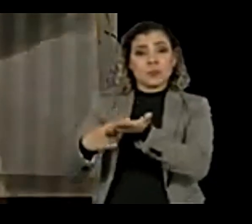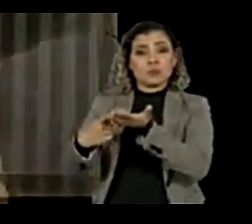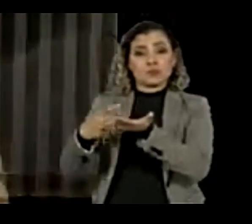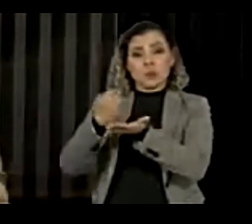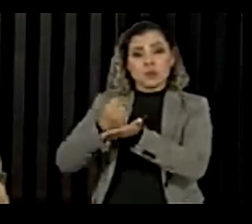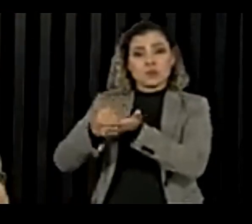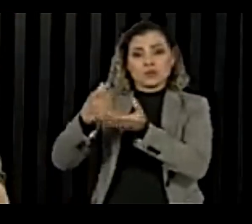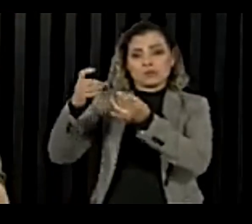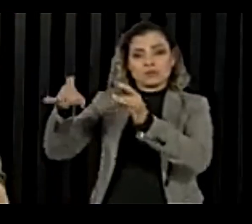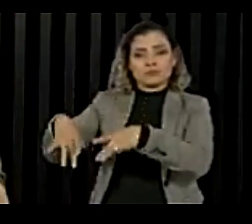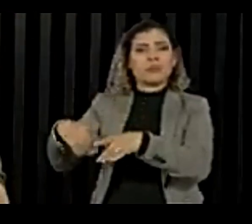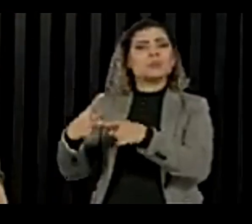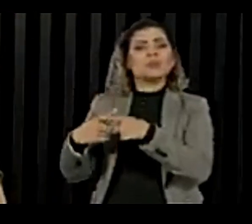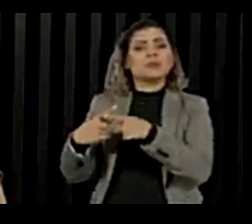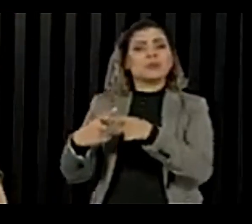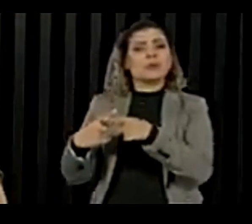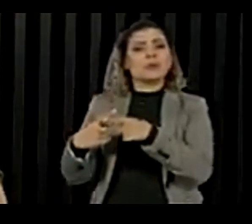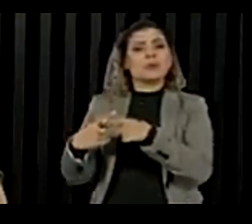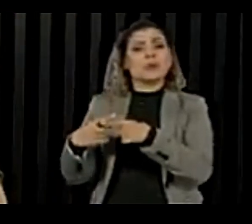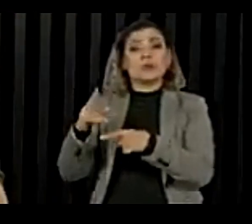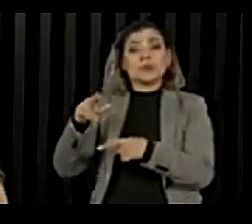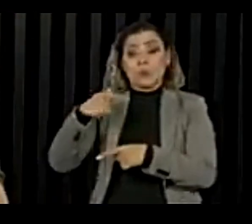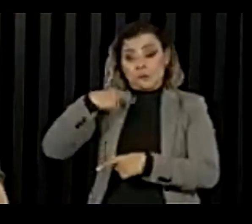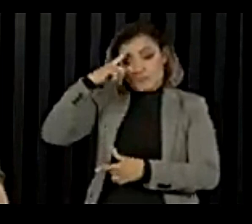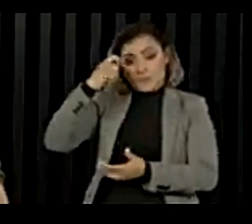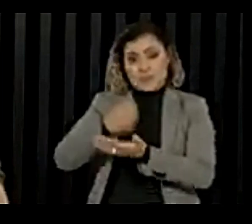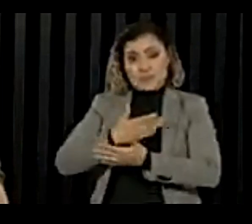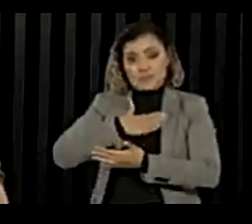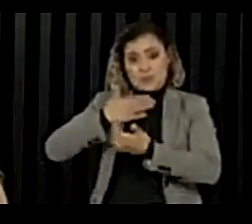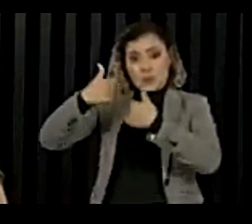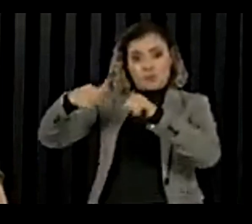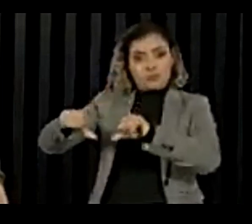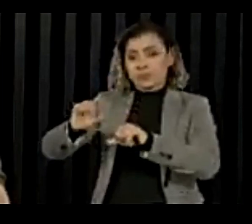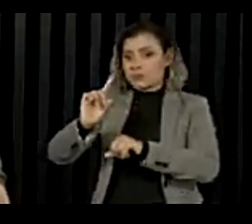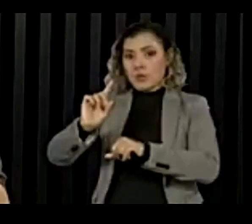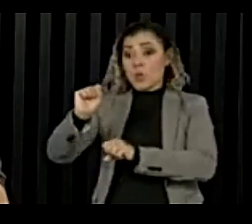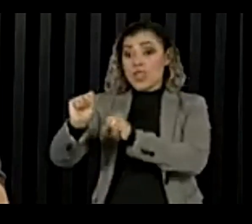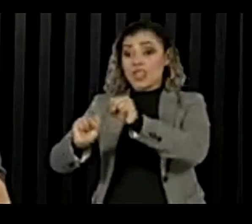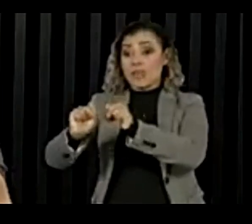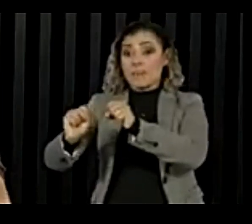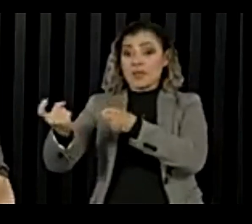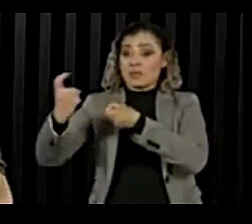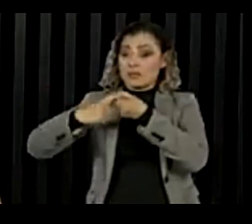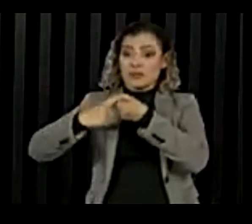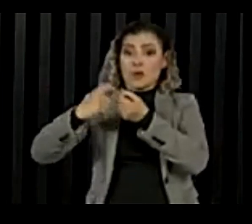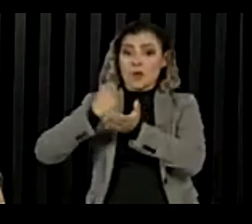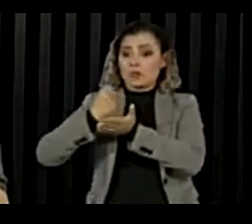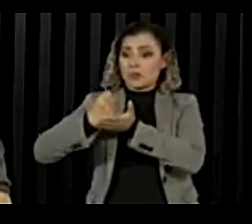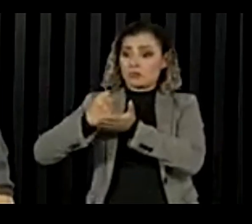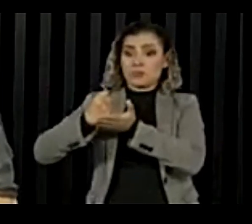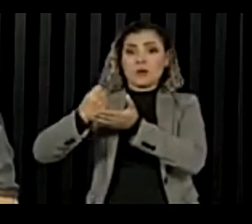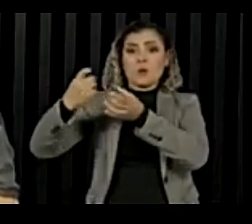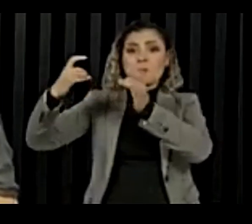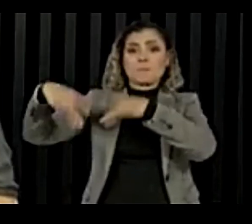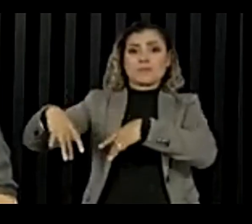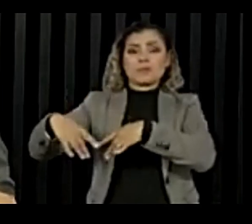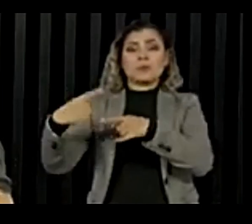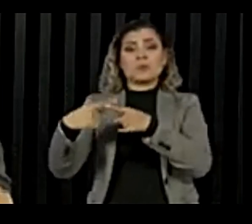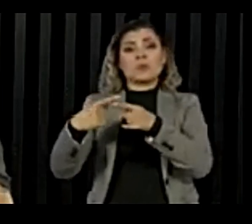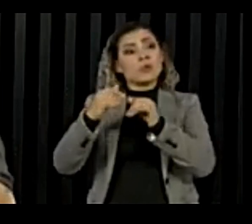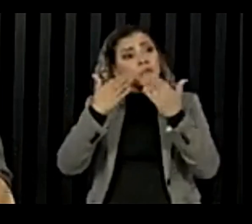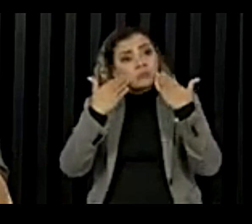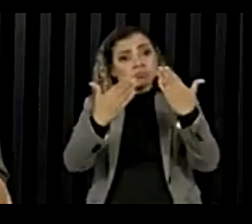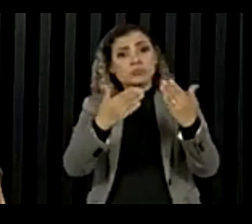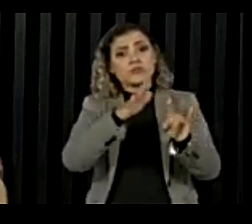injusta, porque não foi a minha decisão de cancelar o contrato, foi a empresa que cancelou o contrato por eu ter me revelado vegetariano para o